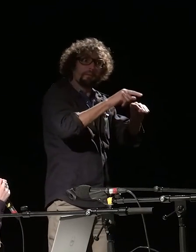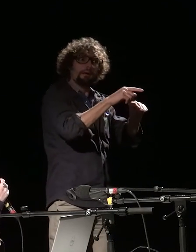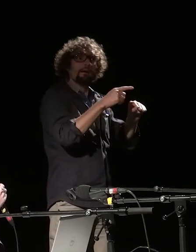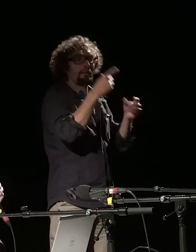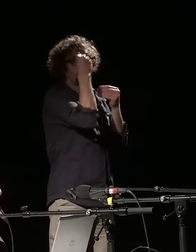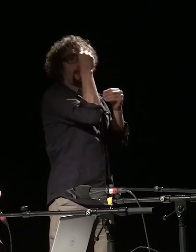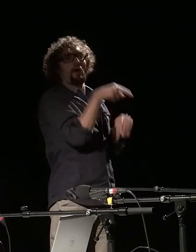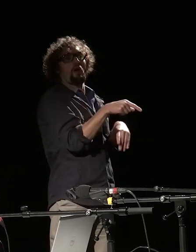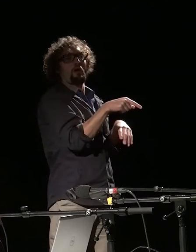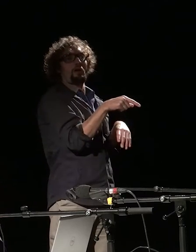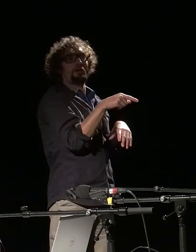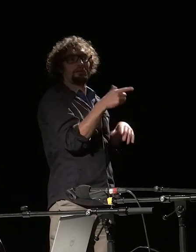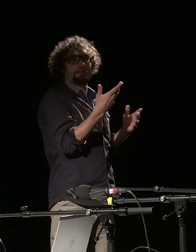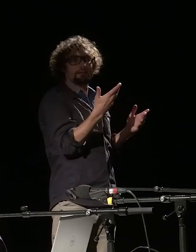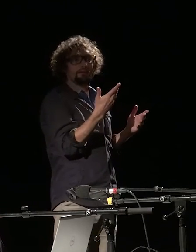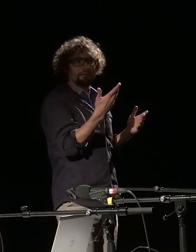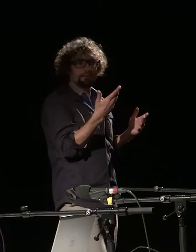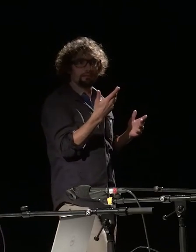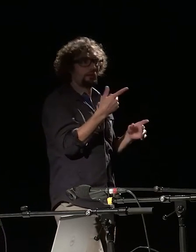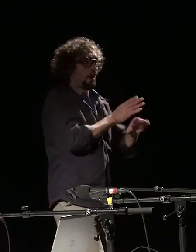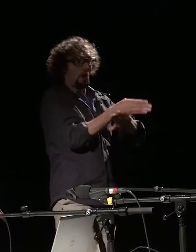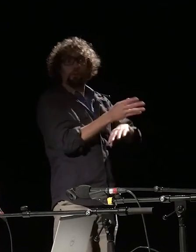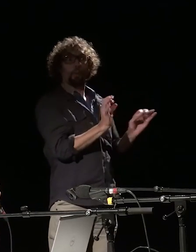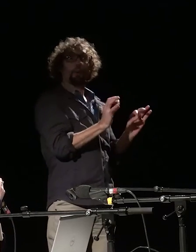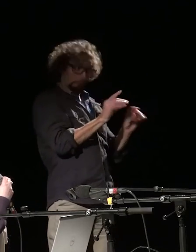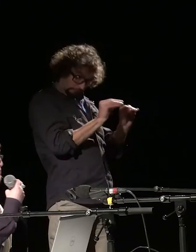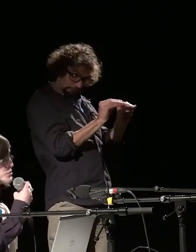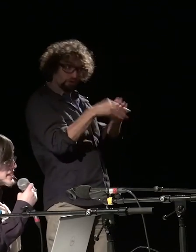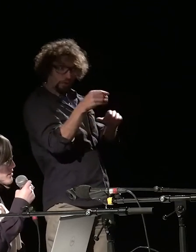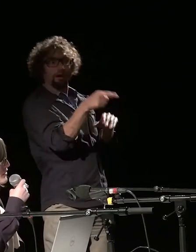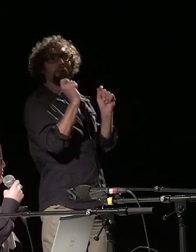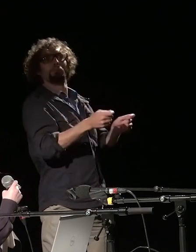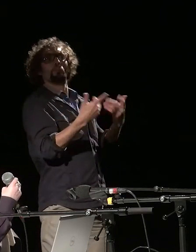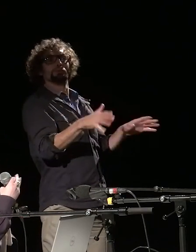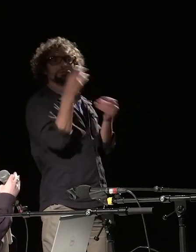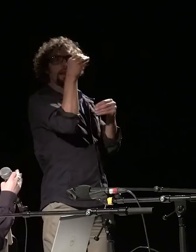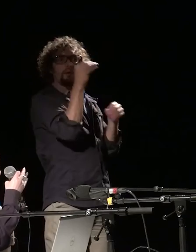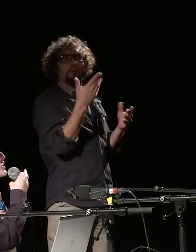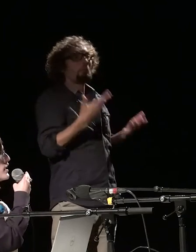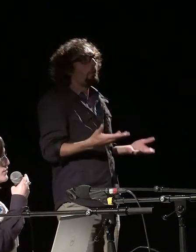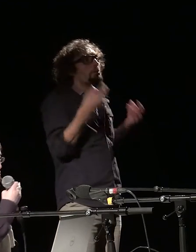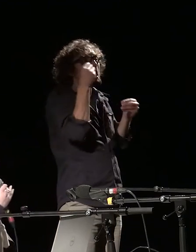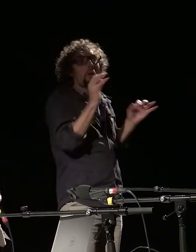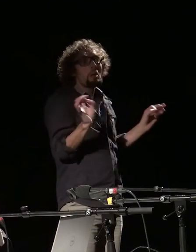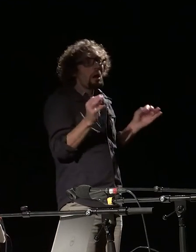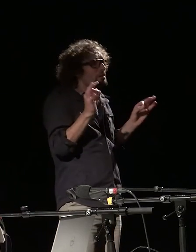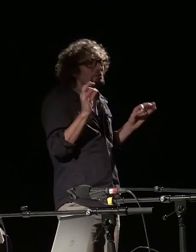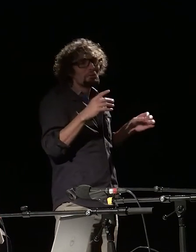délinquant. Aujourd'hui, ce qu'on est en train de construire, c'est pas la catégorie du délinquant, parce que on n'a plus de délinquant, vraiment. Le délinquant, il est déjà là, de